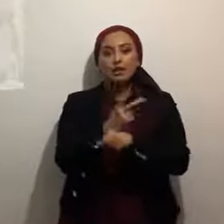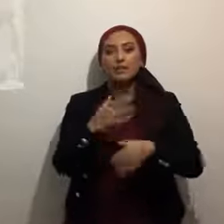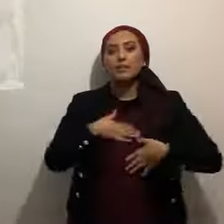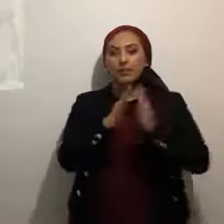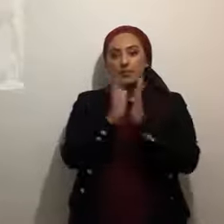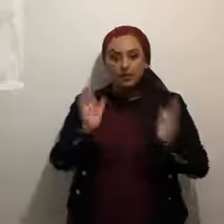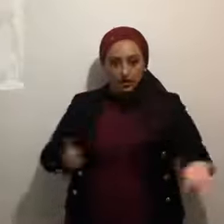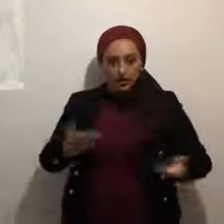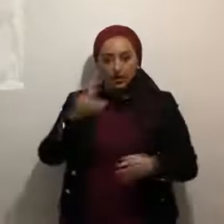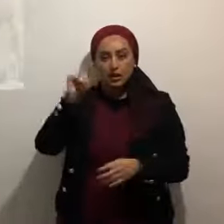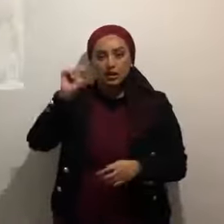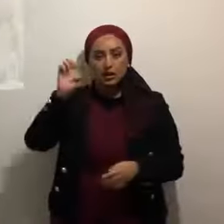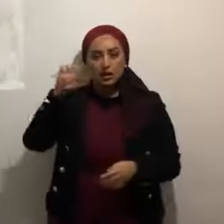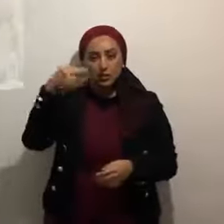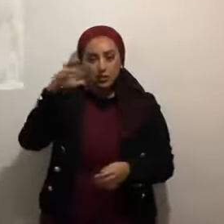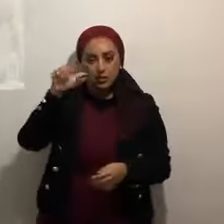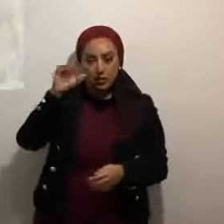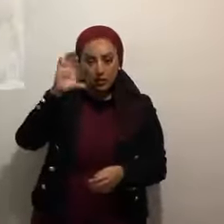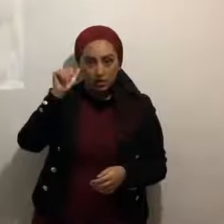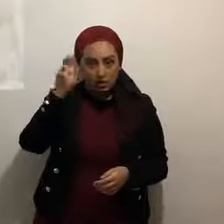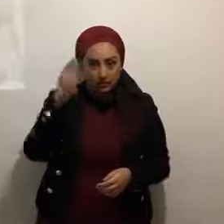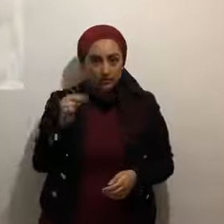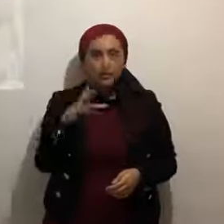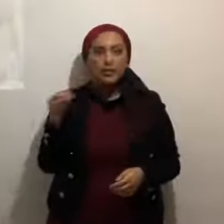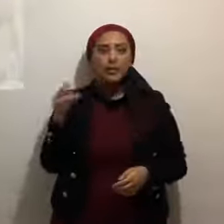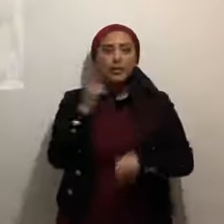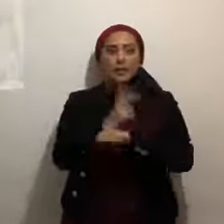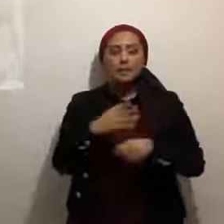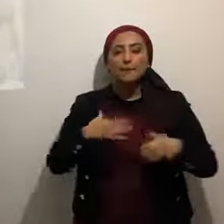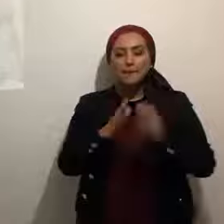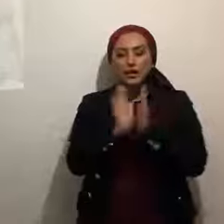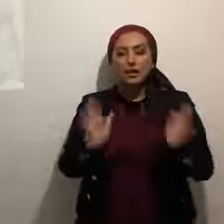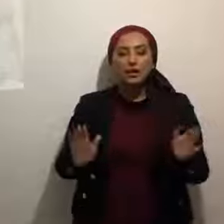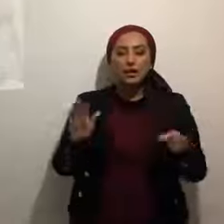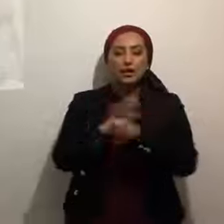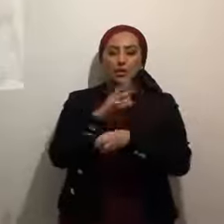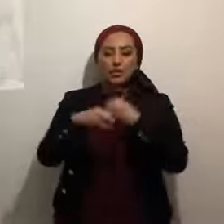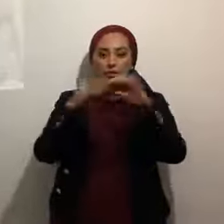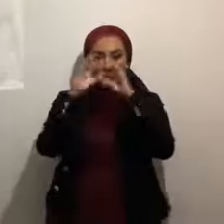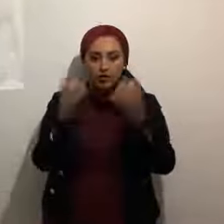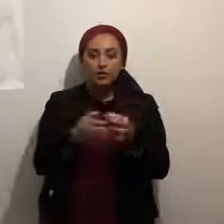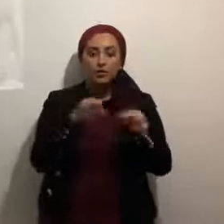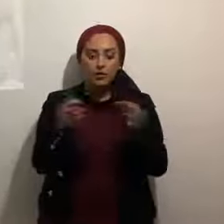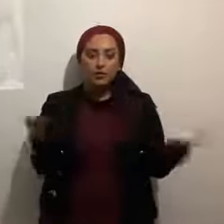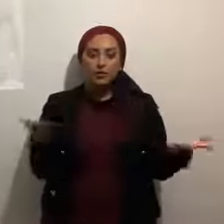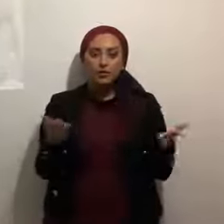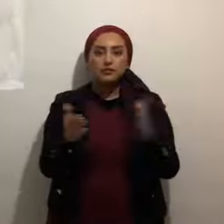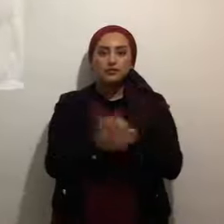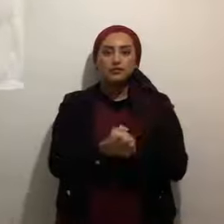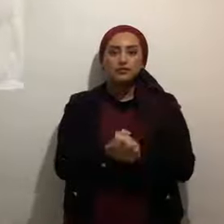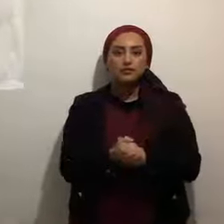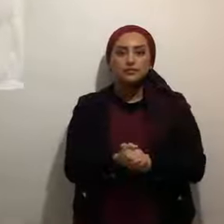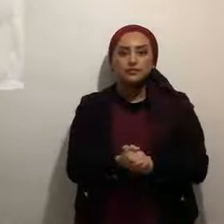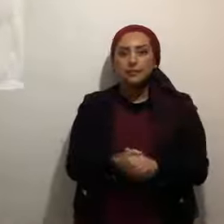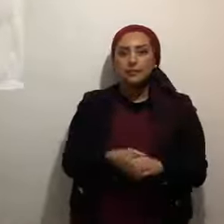México, y las Keilot de Gozo y Paz en el mundo, pero voy a hablar de esta, es un pozo de agua de la